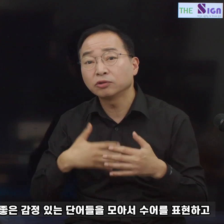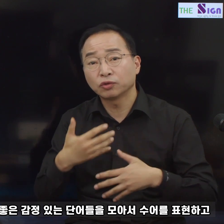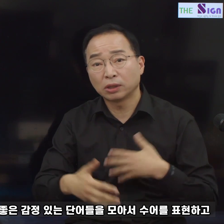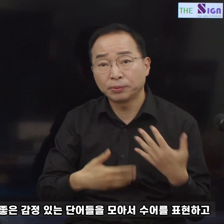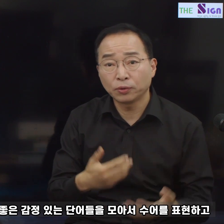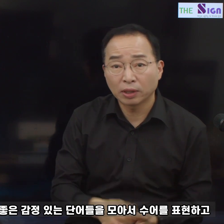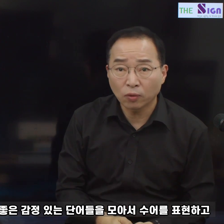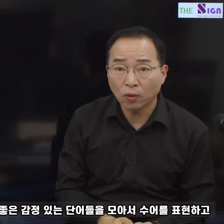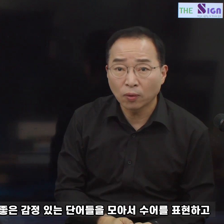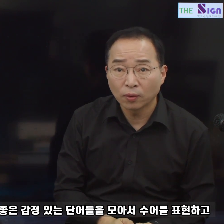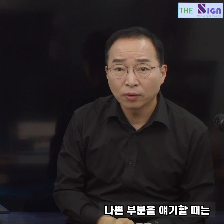수화를 표현하고,